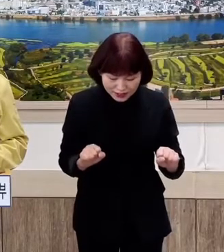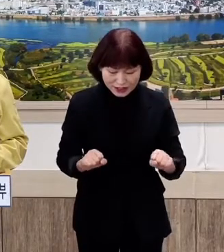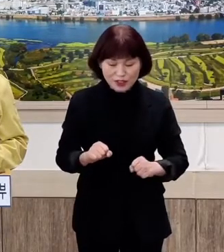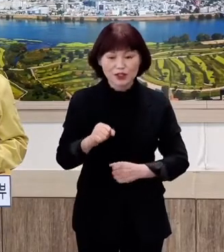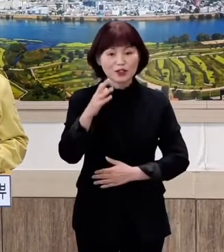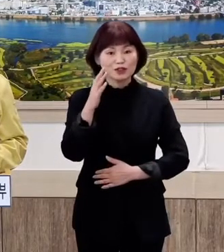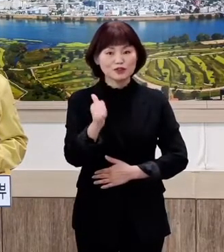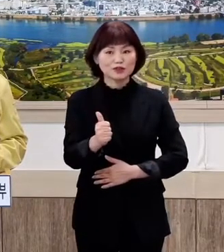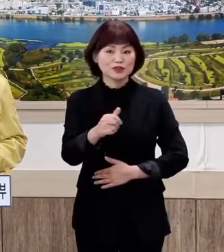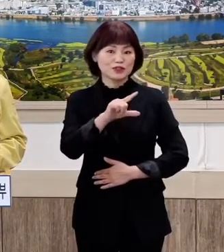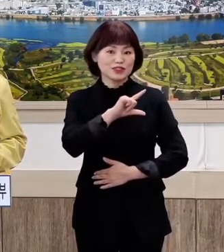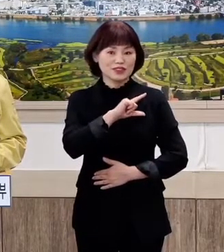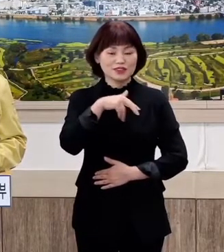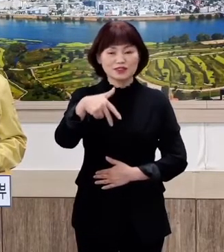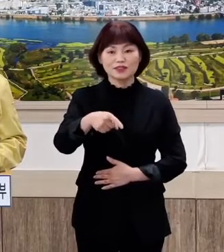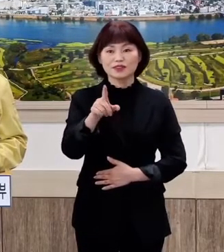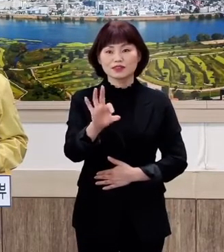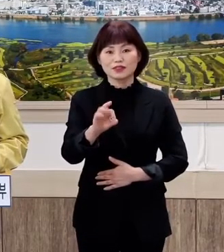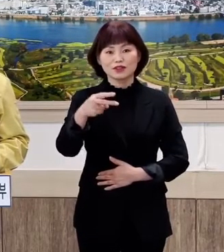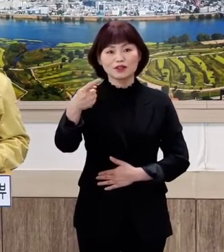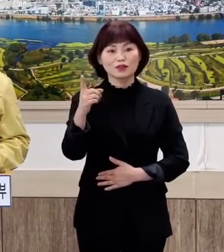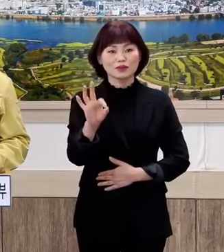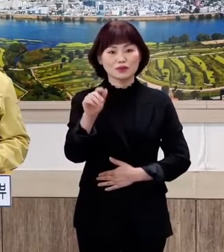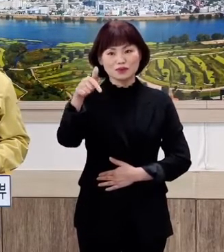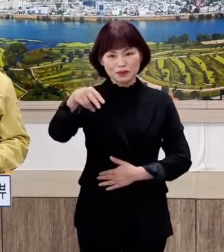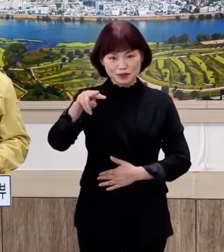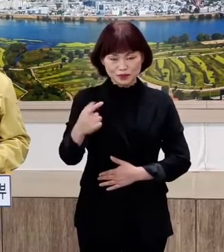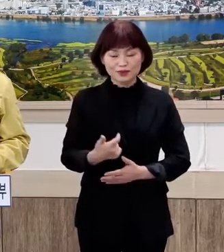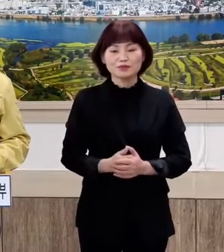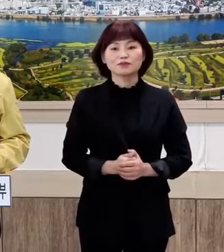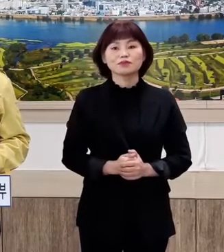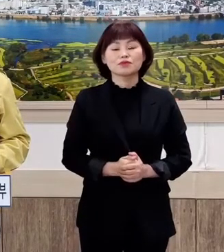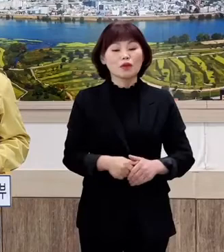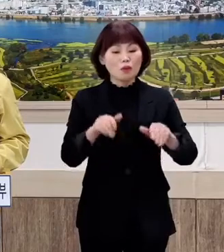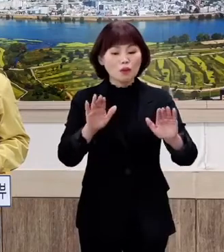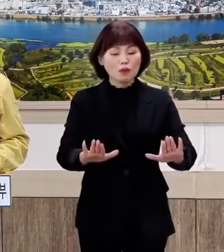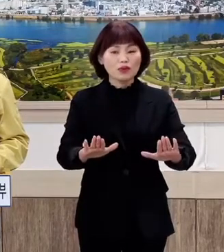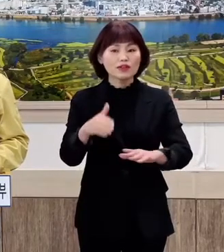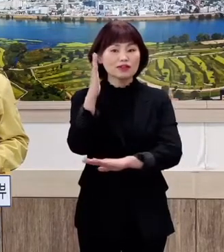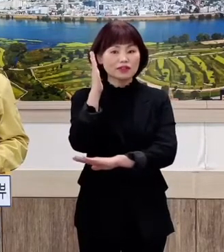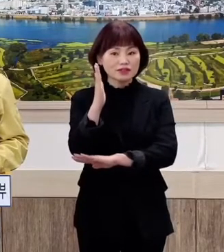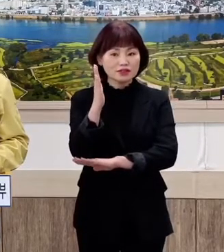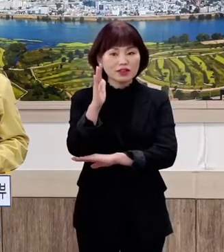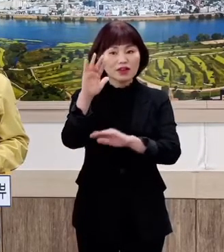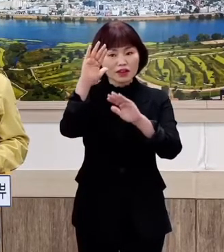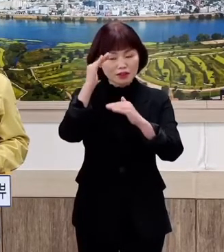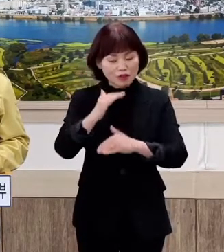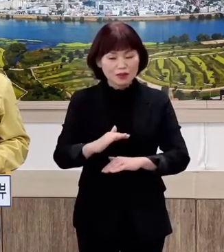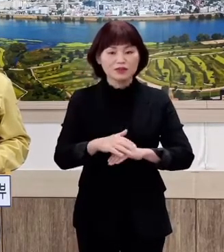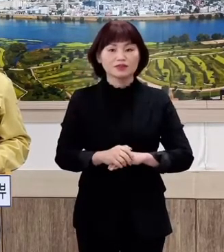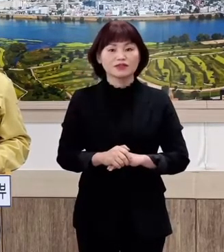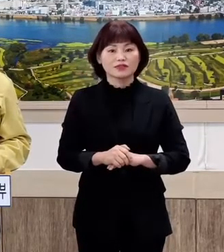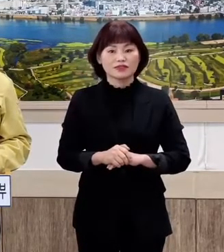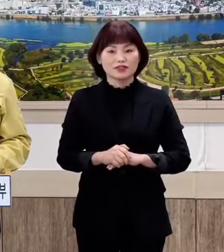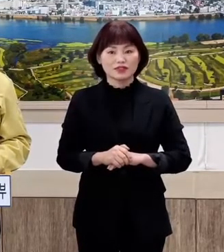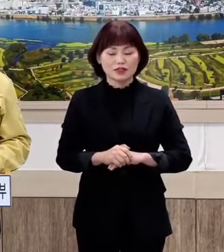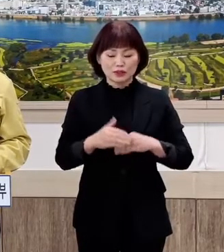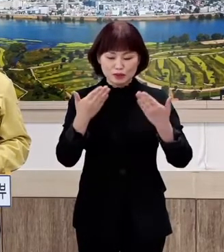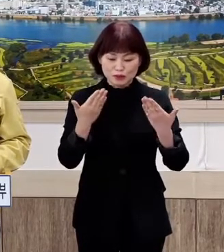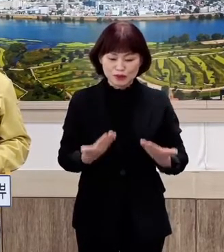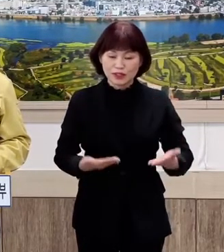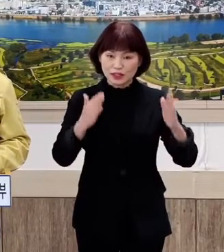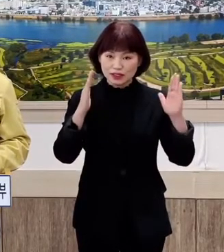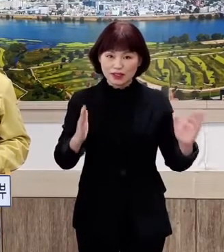양평군수 정동균입니다. 오늘의 영상 브리핑은 설 명절을 앞두고